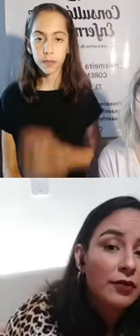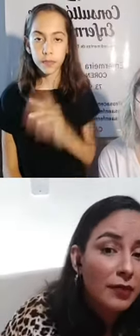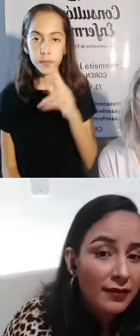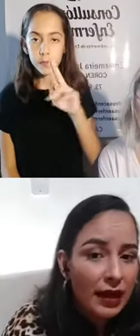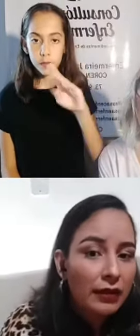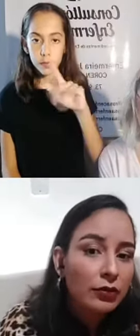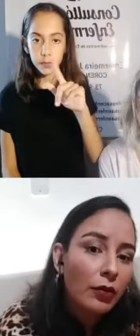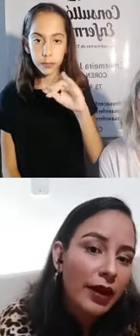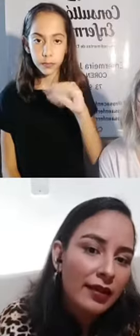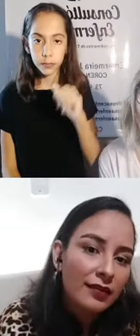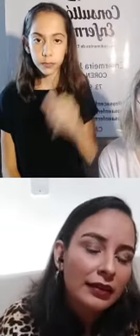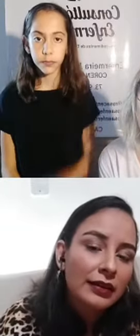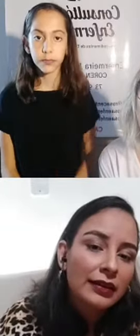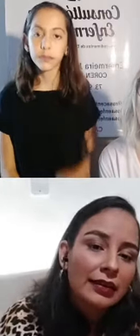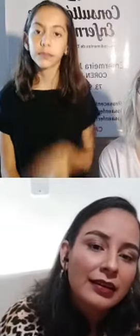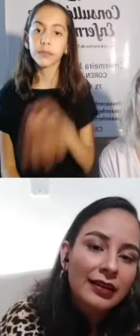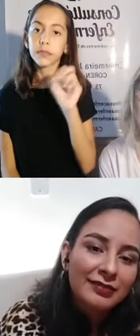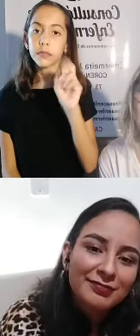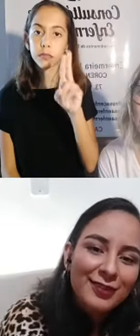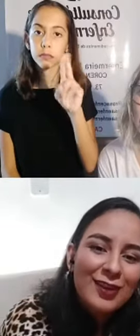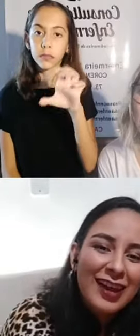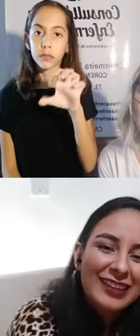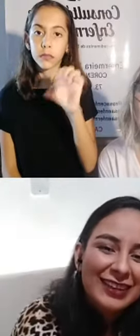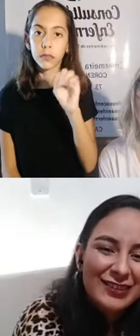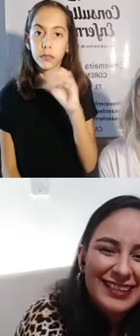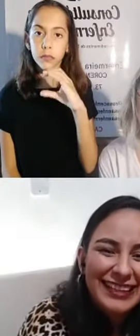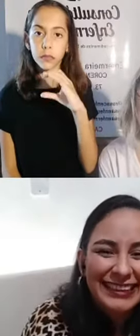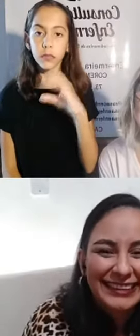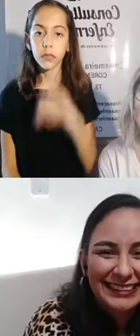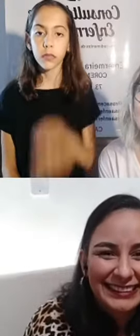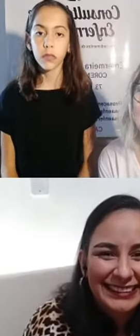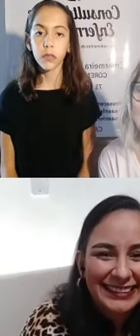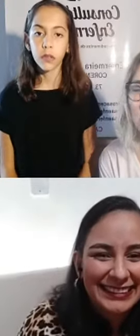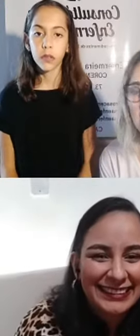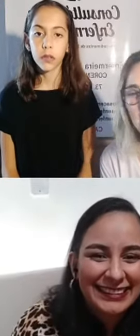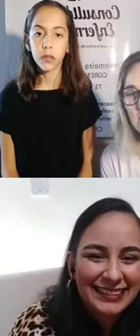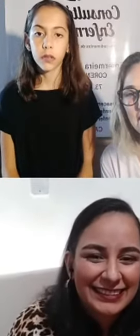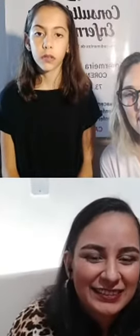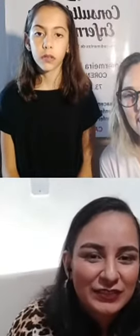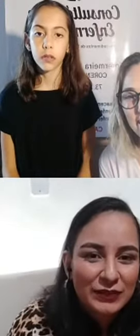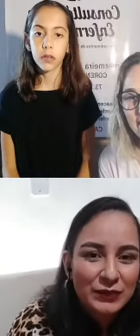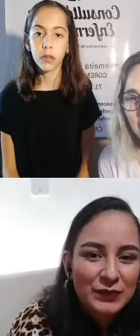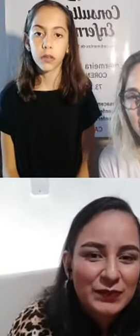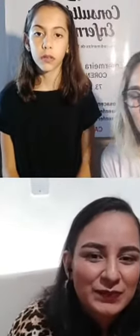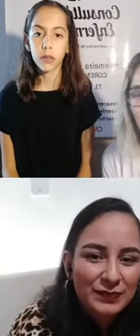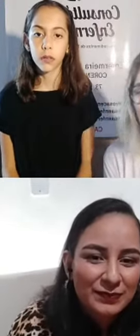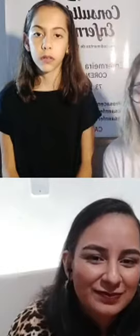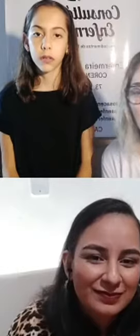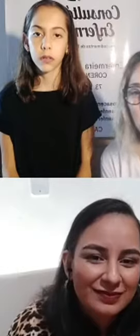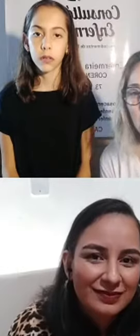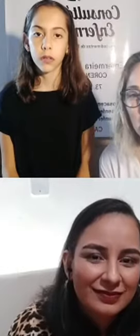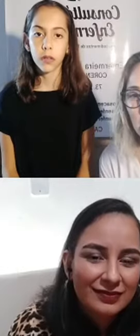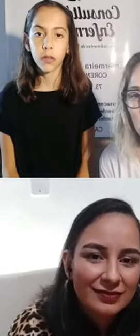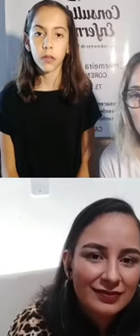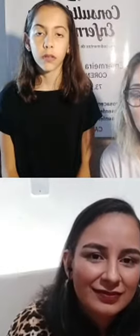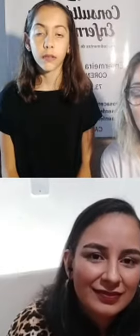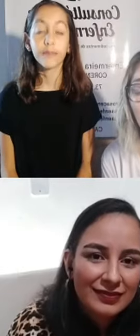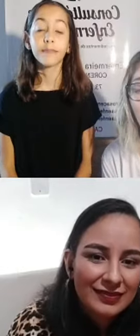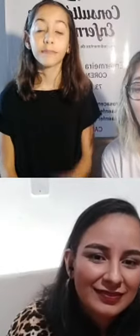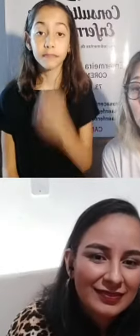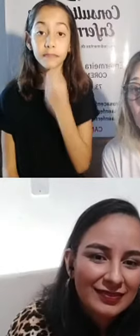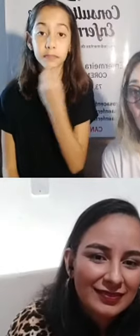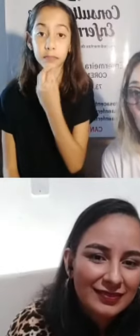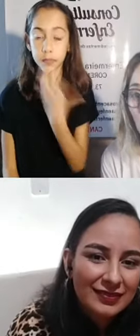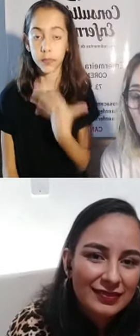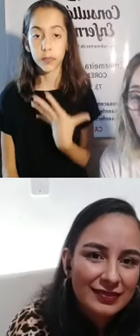UESC, fiz mestrado na UESC e sou eu, Darluce. Que maravilha! Um histórico maravilhoso. Tenho um